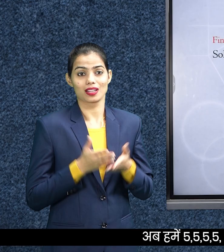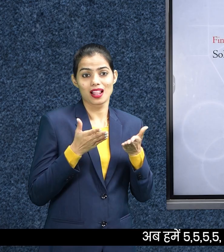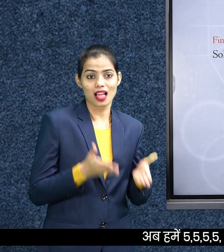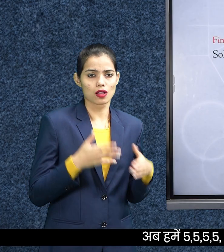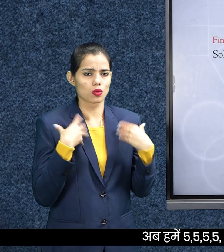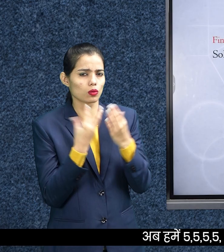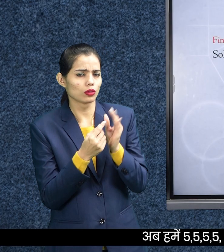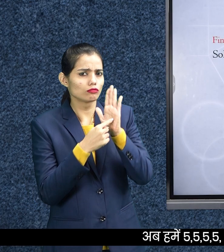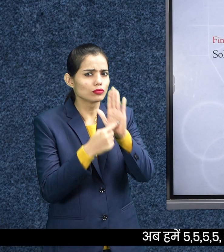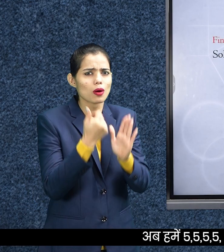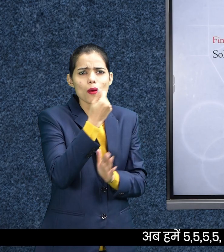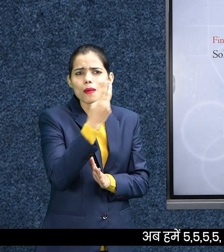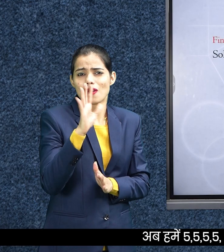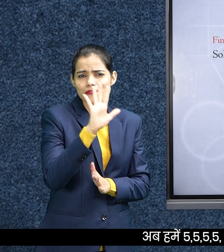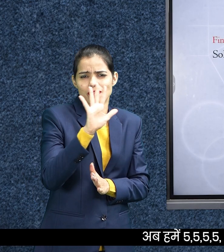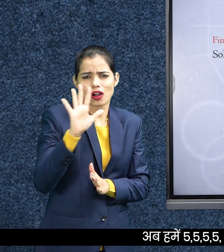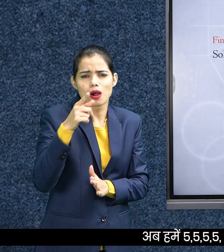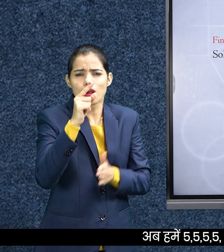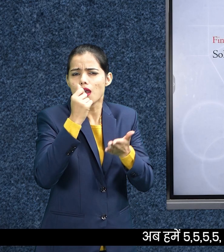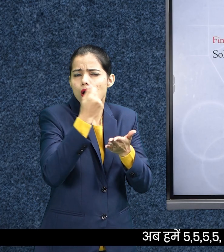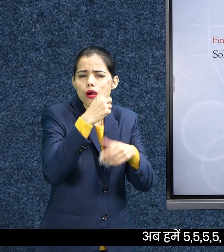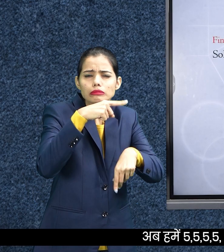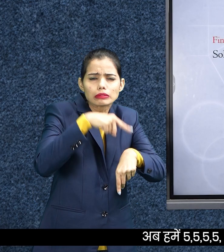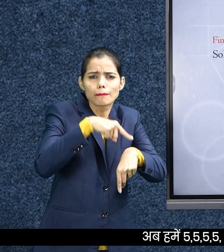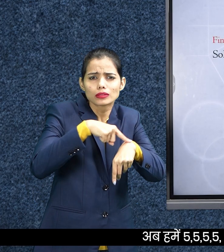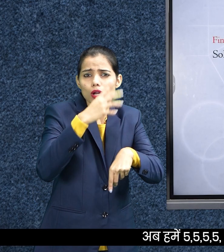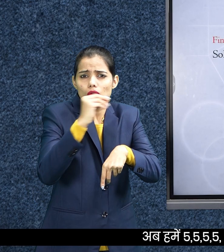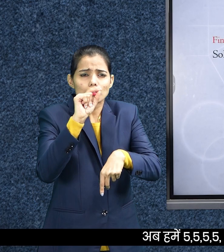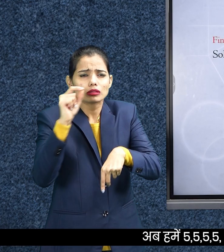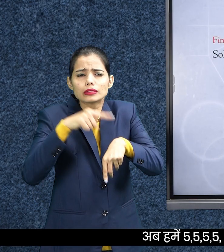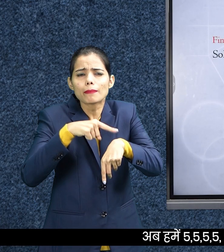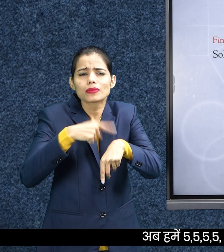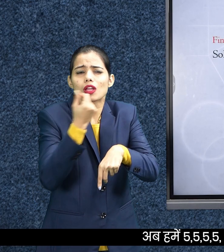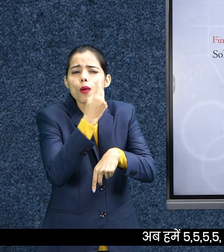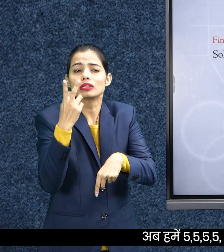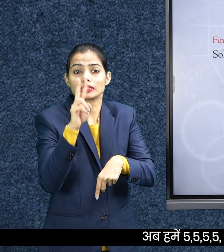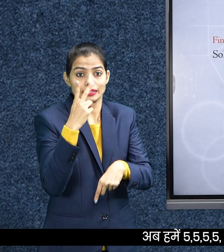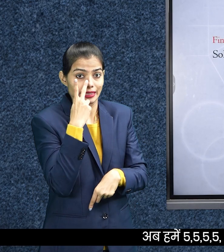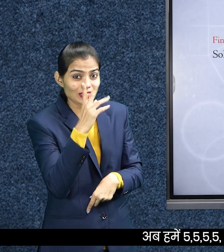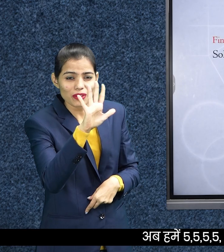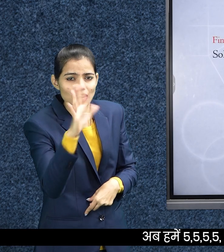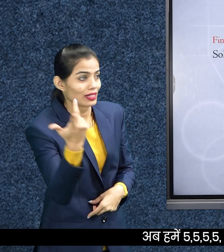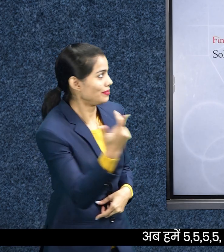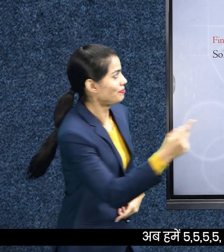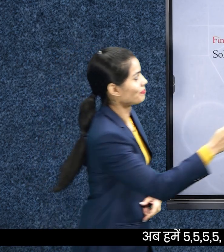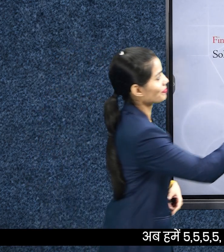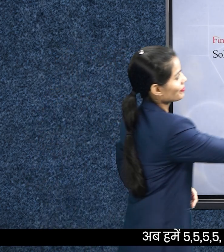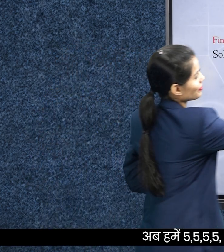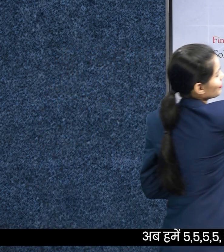अब हमें 5 5 5 5 56 बार और 10 10 10 23